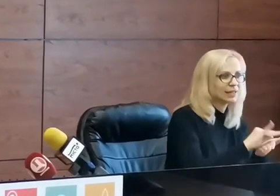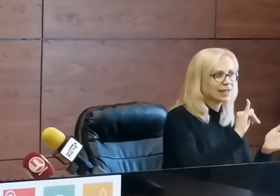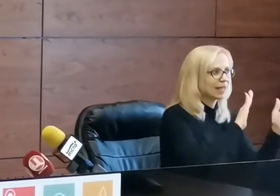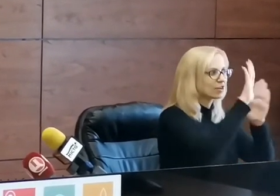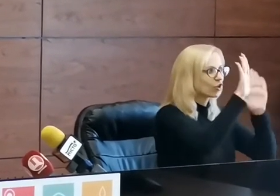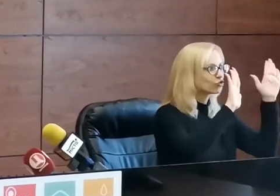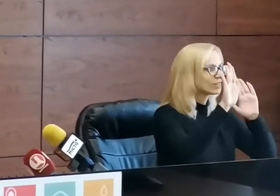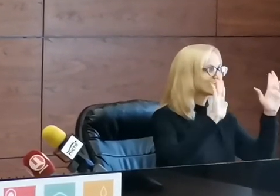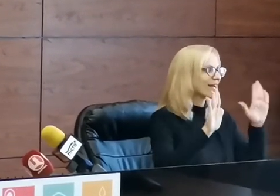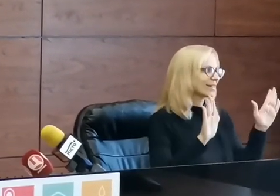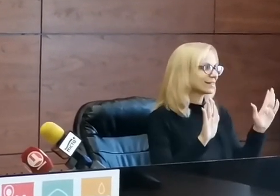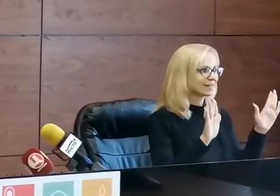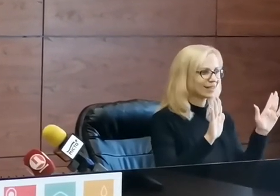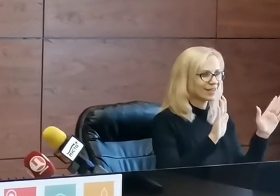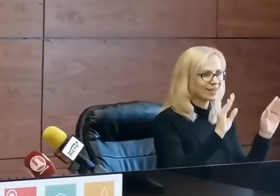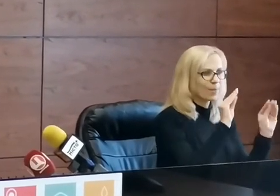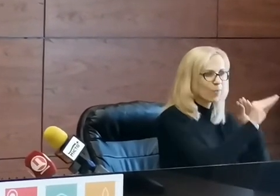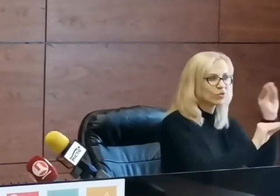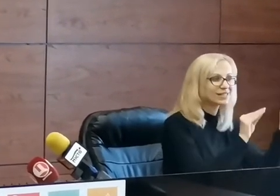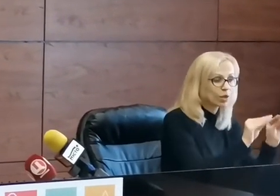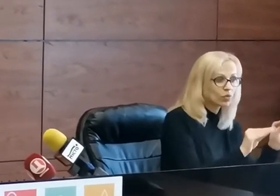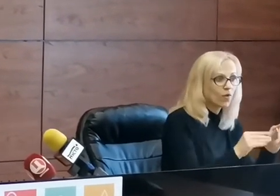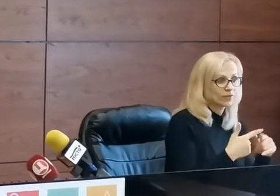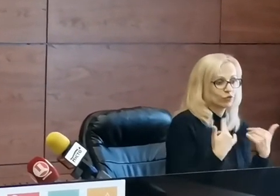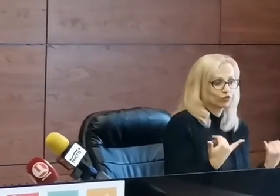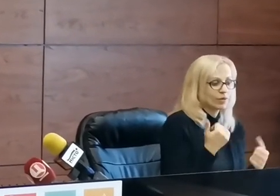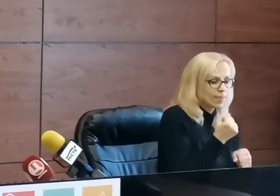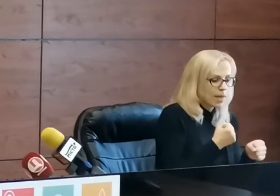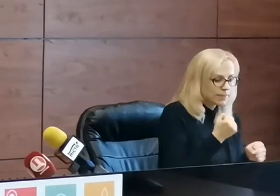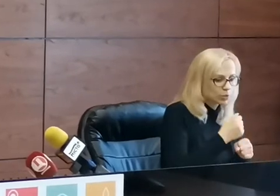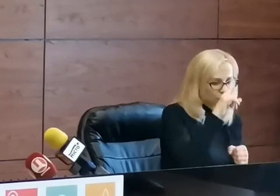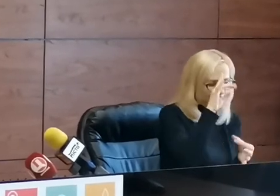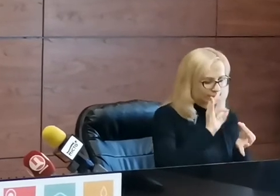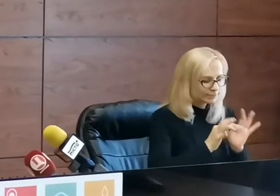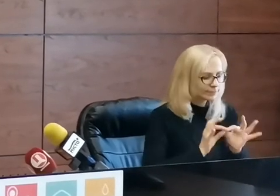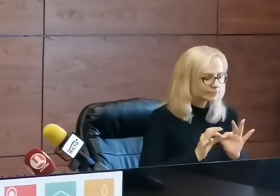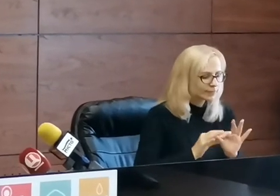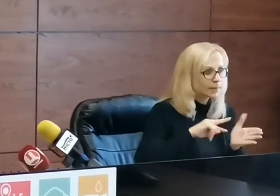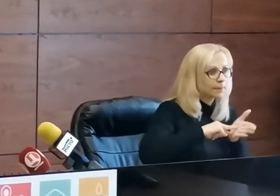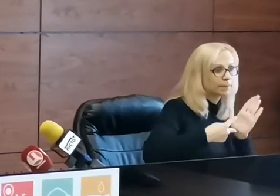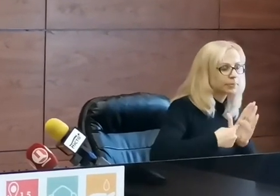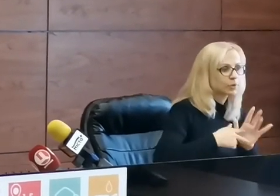режисерські постановки, якраз напрацьовується стратегія розвитку